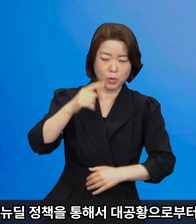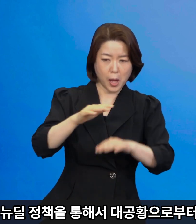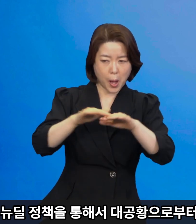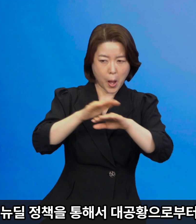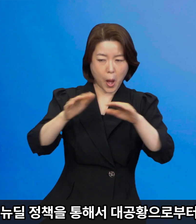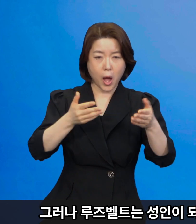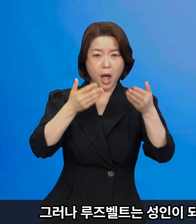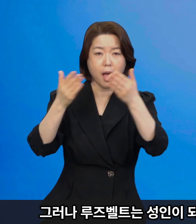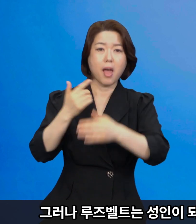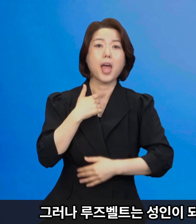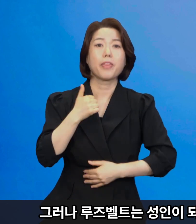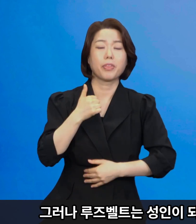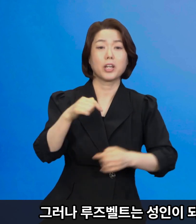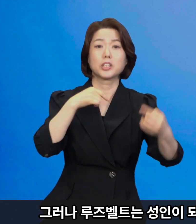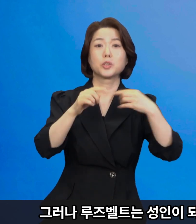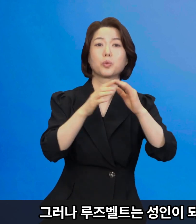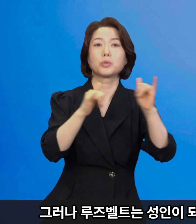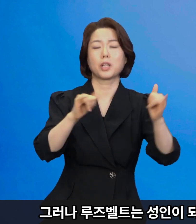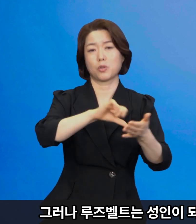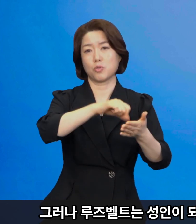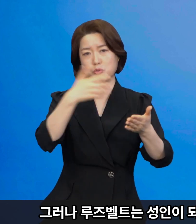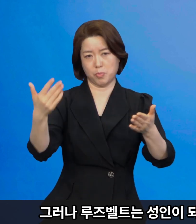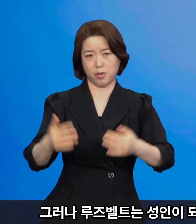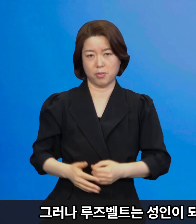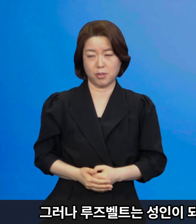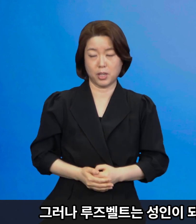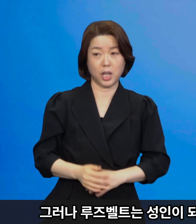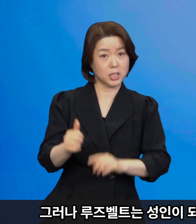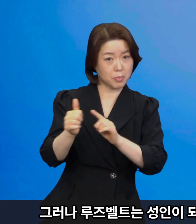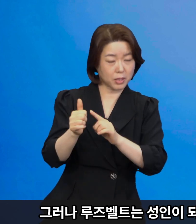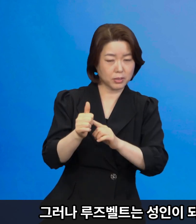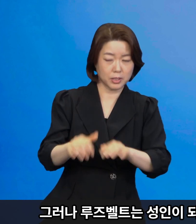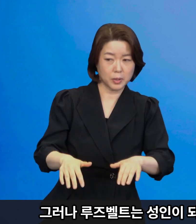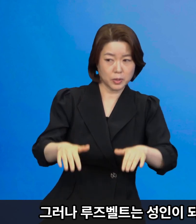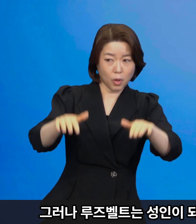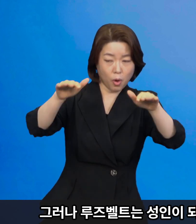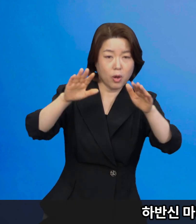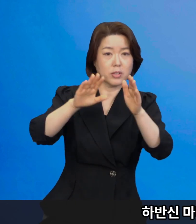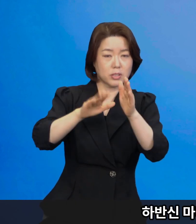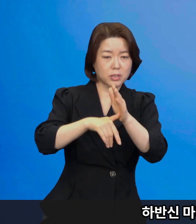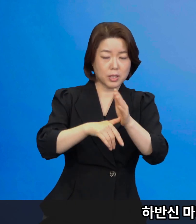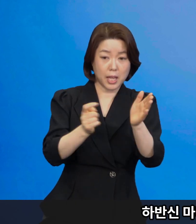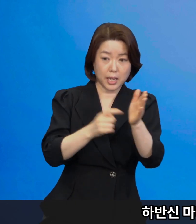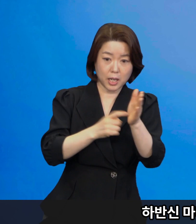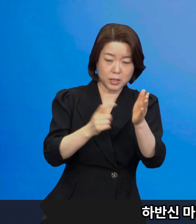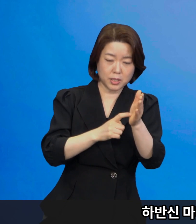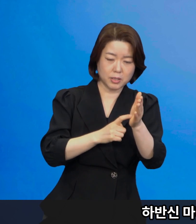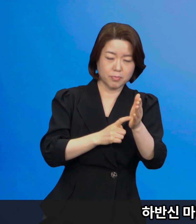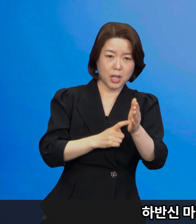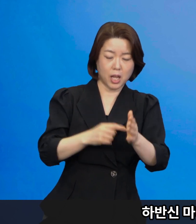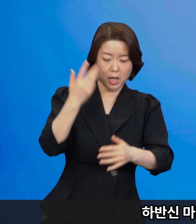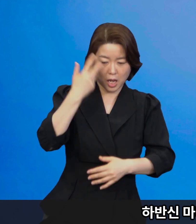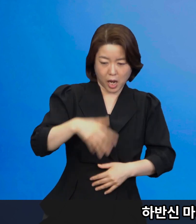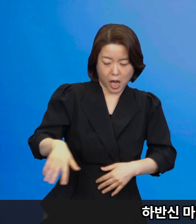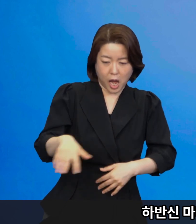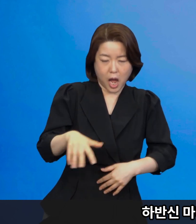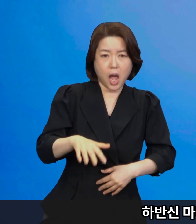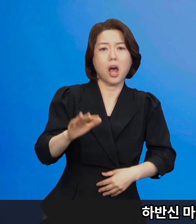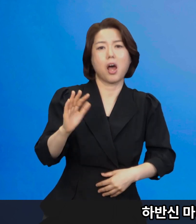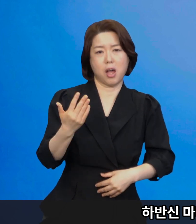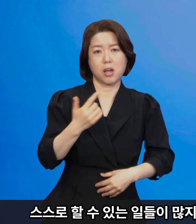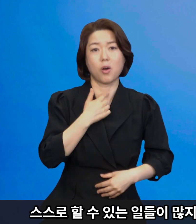있습니다. 그러나 루즈벨트는 성인이 되어 급성 소아마비에 걸리게 되었고 하반신 마비가